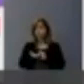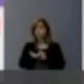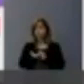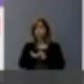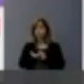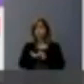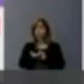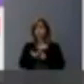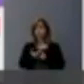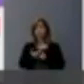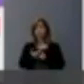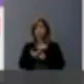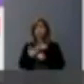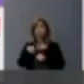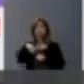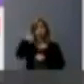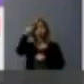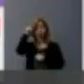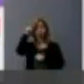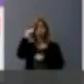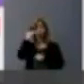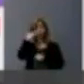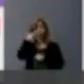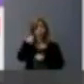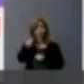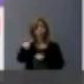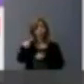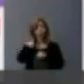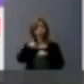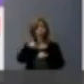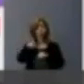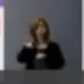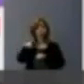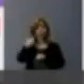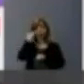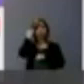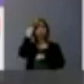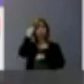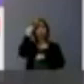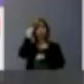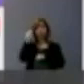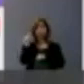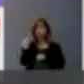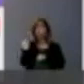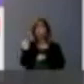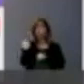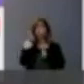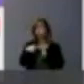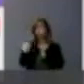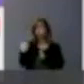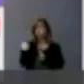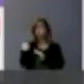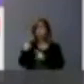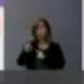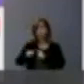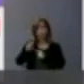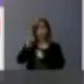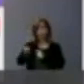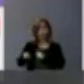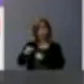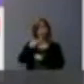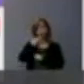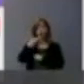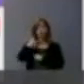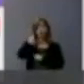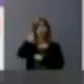il direttore che eh credo che da qualche mese sia andato in crescente Francesco Langella che è stato un ottimo direttore